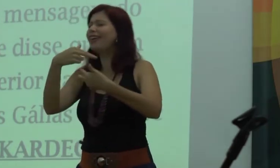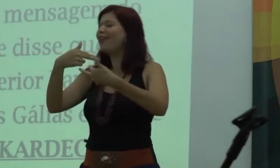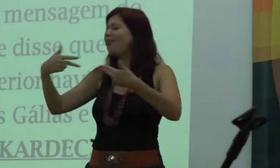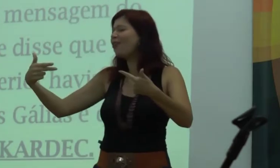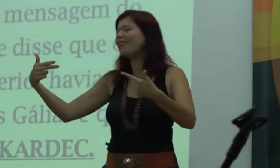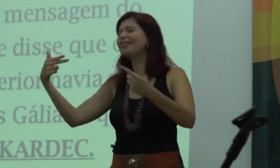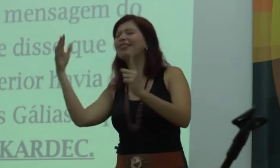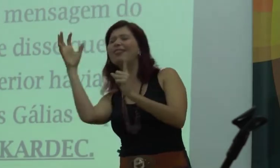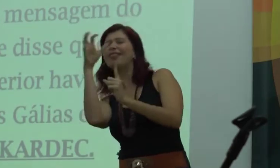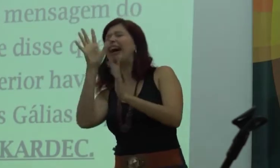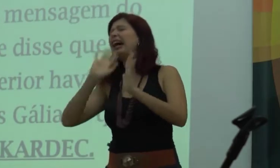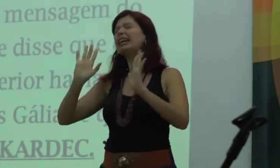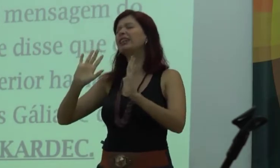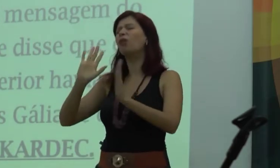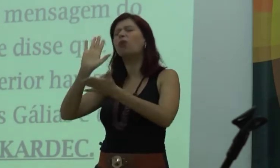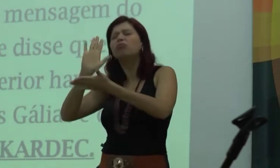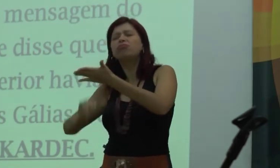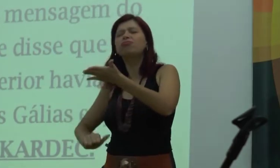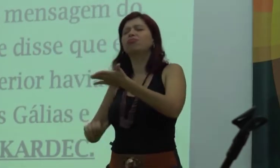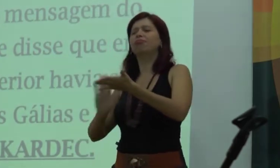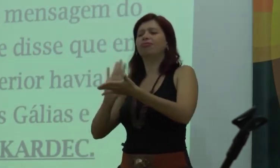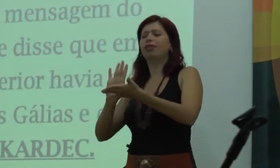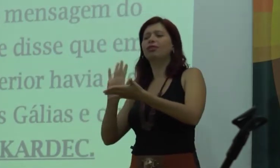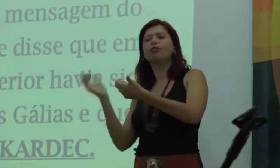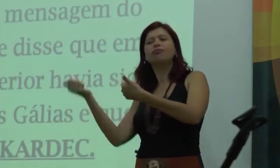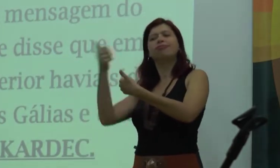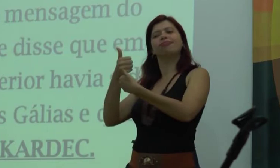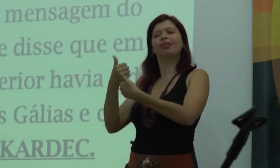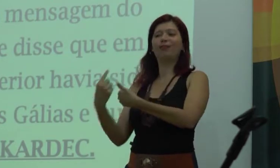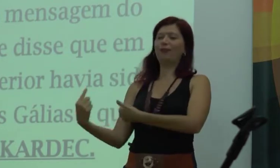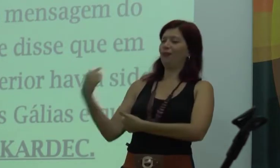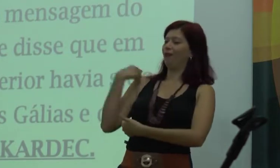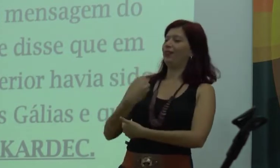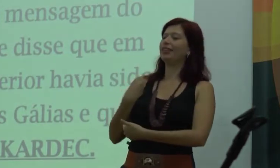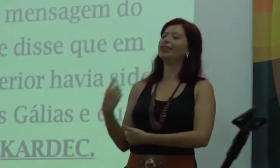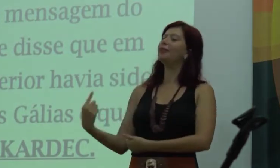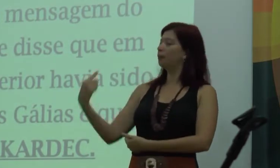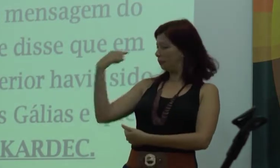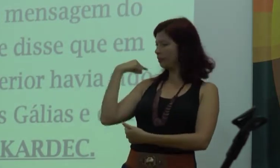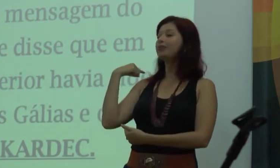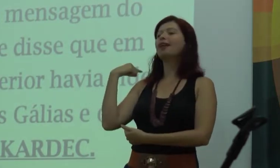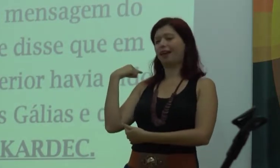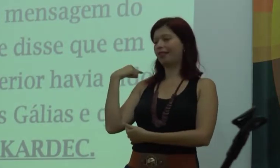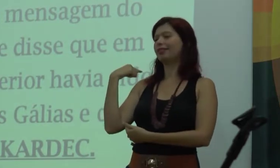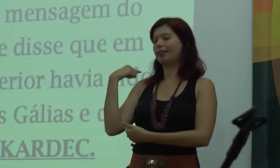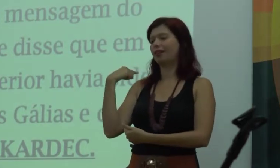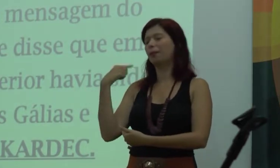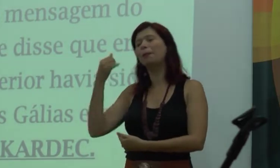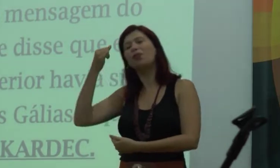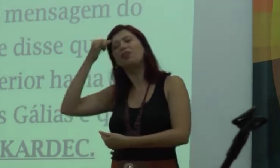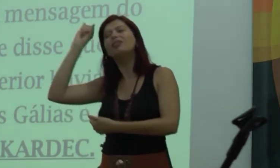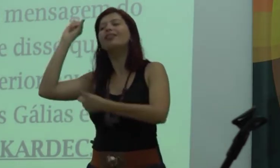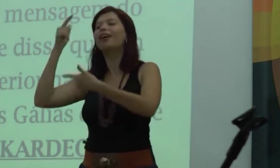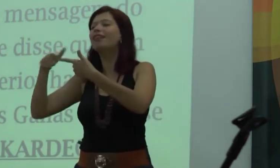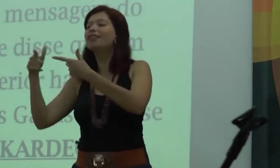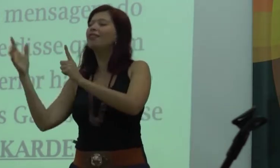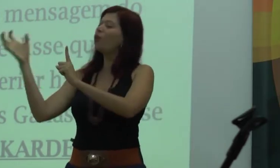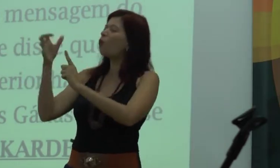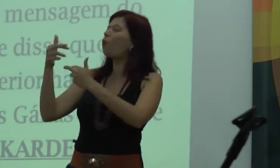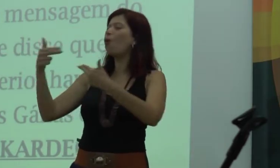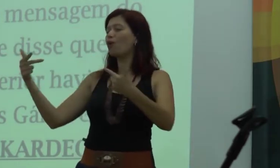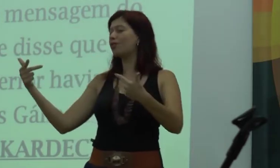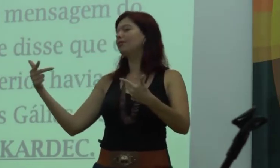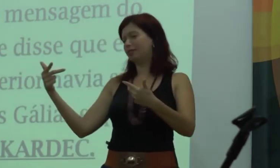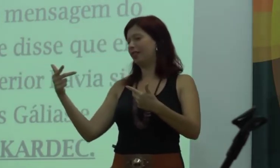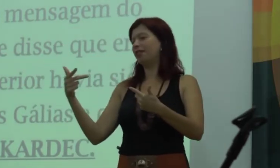Né? E aí perguntava se havia algum problema, se havia alguma influência, se podia substituir o nome dele por Allan Kardec. Então